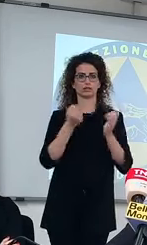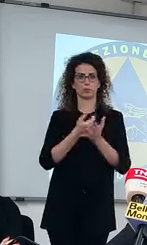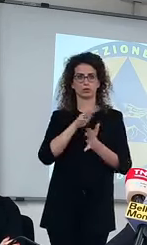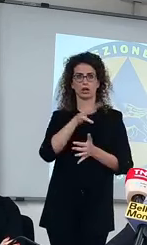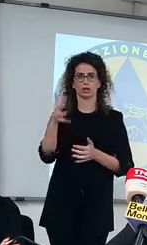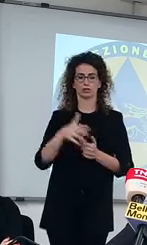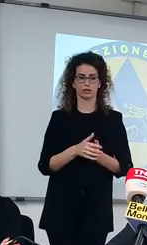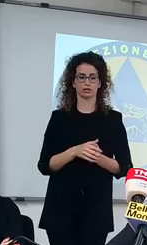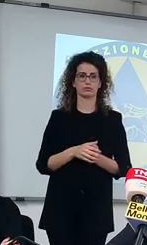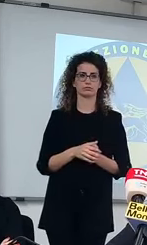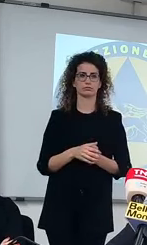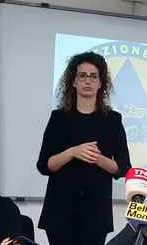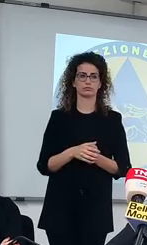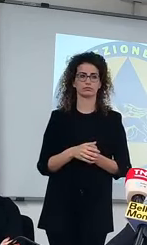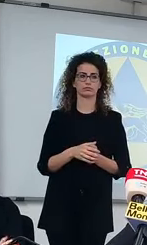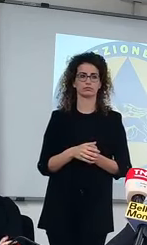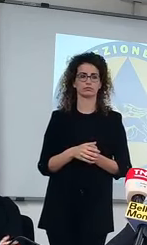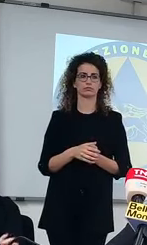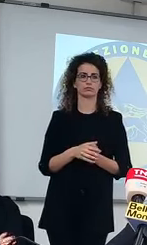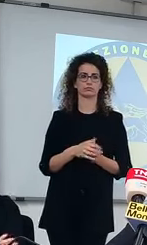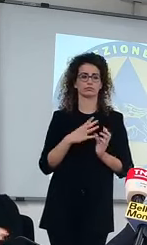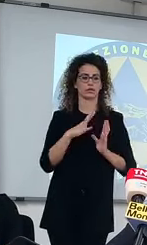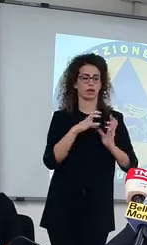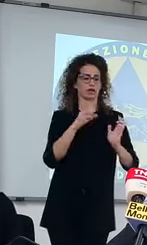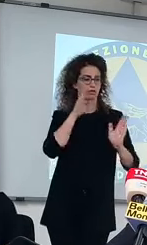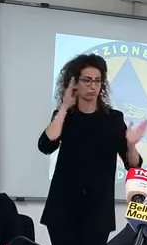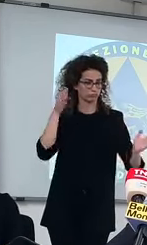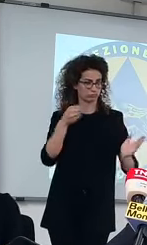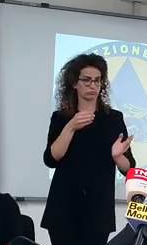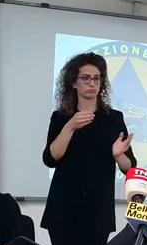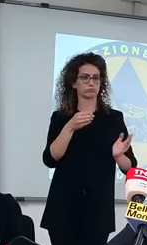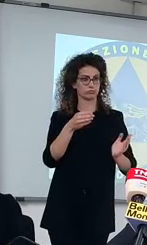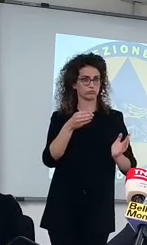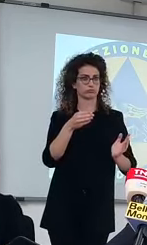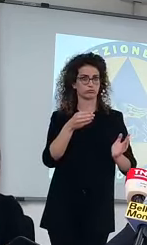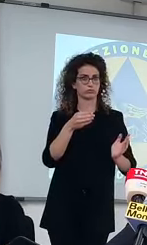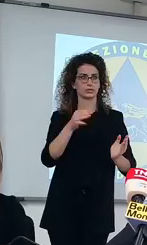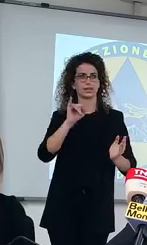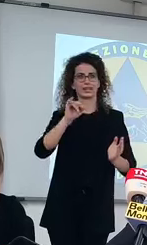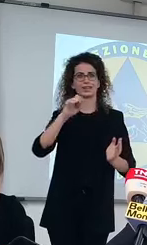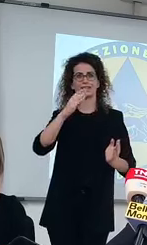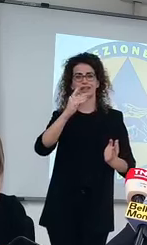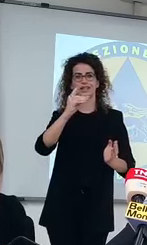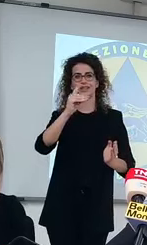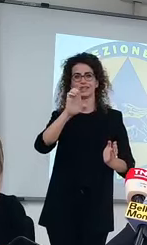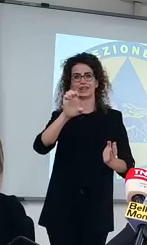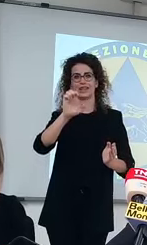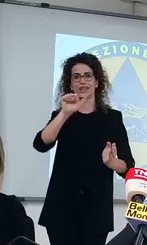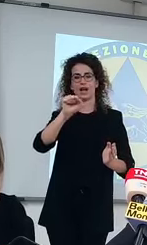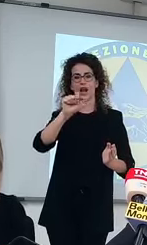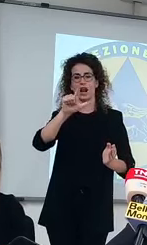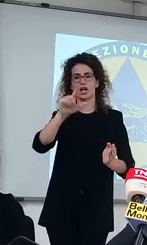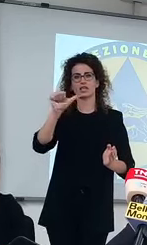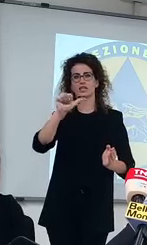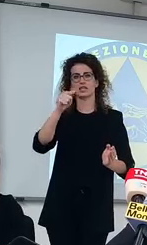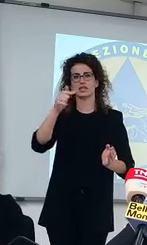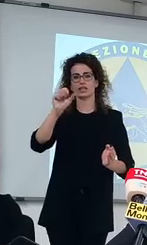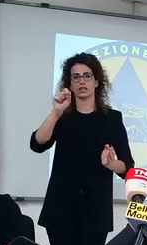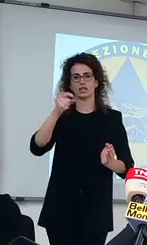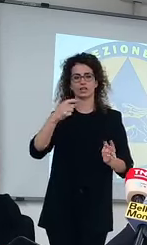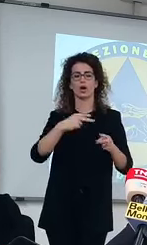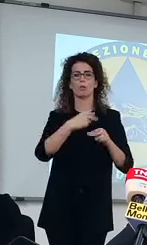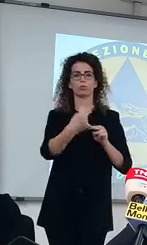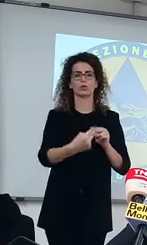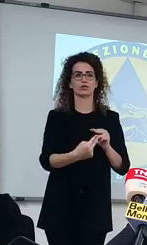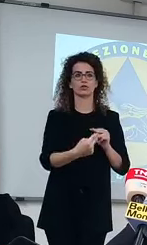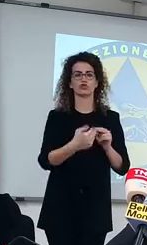importante, insomma, che è oggetto di attenzione, che è l'Idea Standard, e stiamo parlando di una provincia che ha uno spopolamento di migliaia